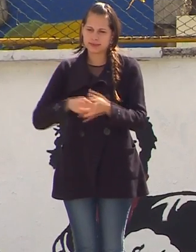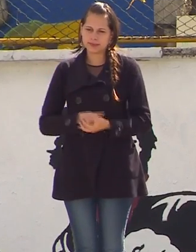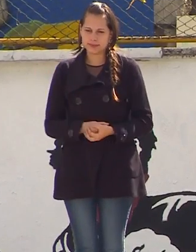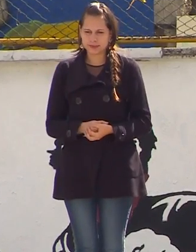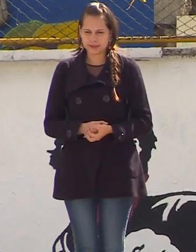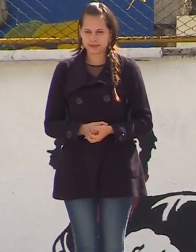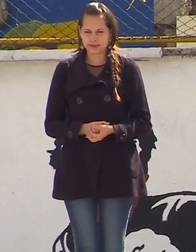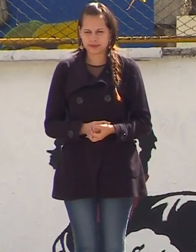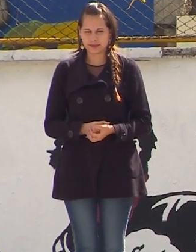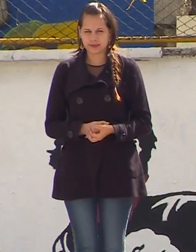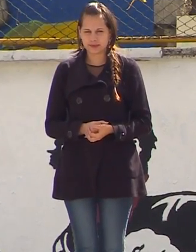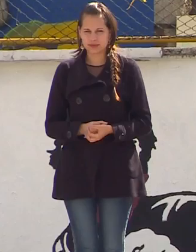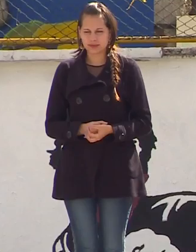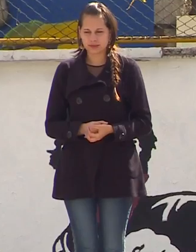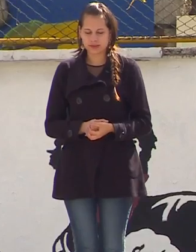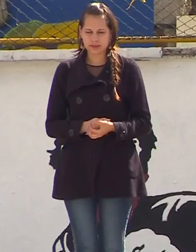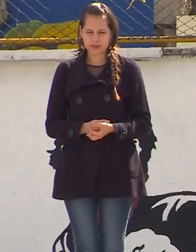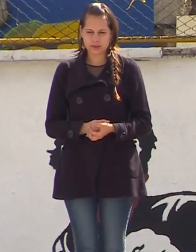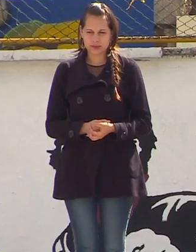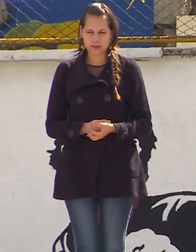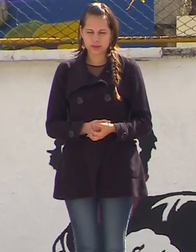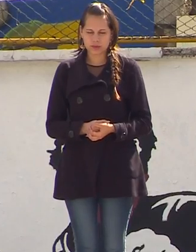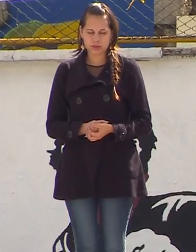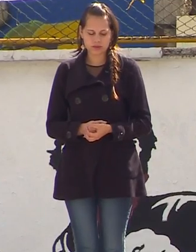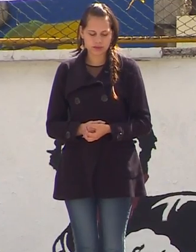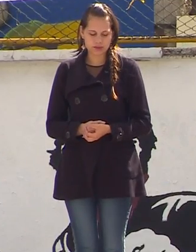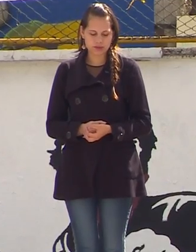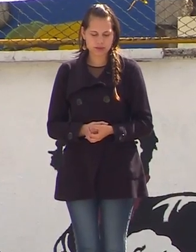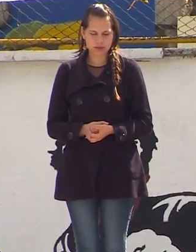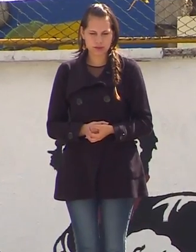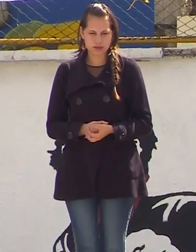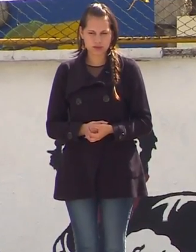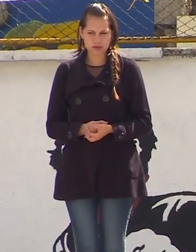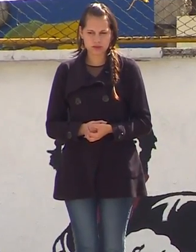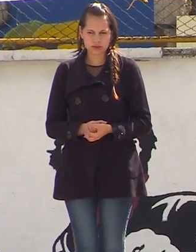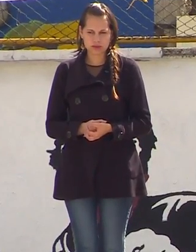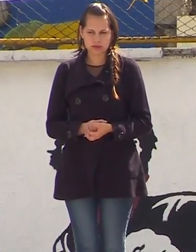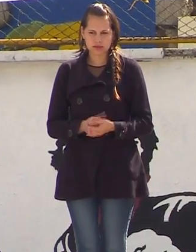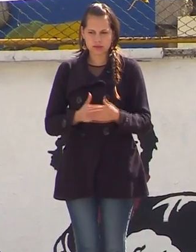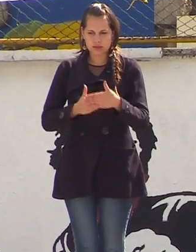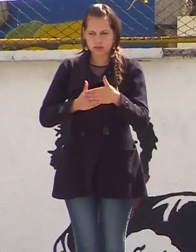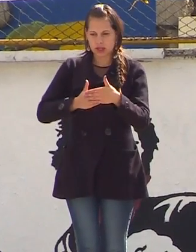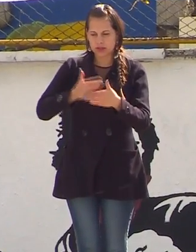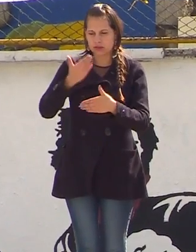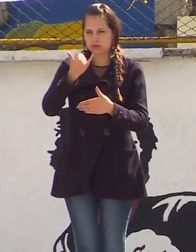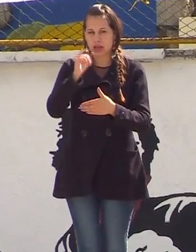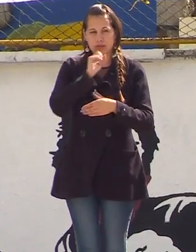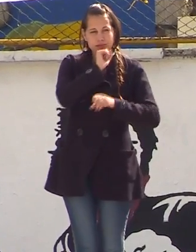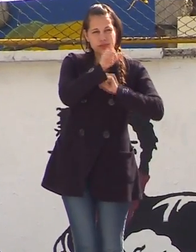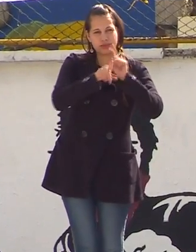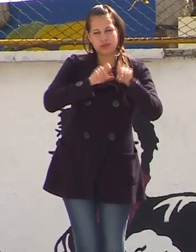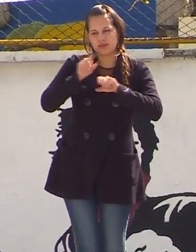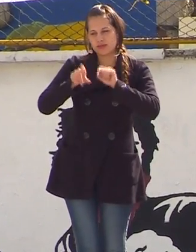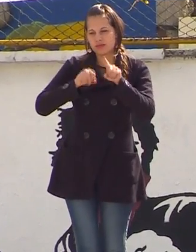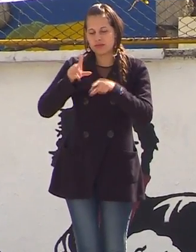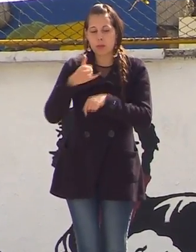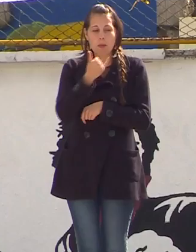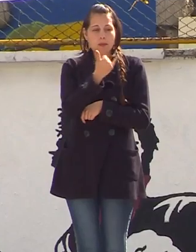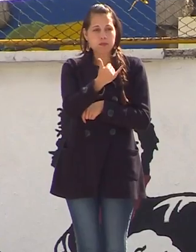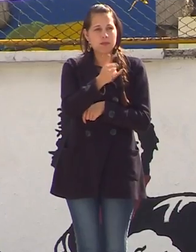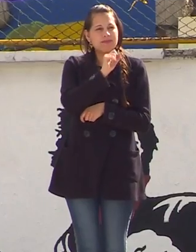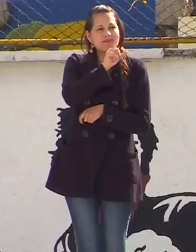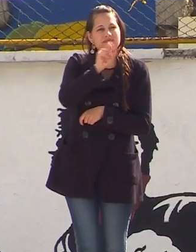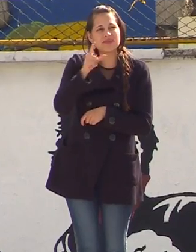Iniciamos las consultas para una adquisición de libros en nuestra